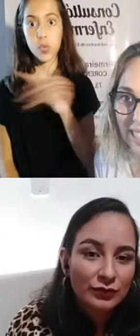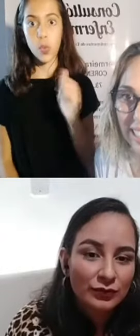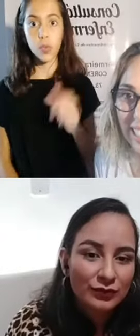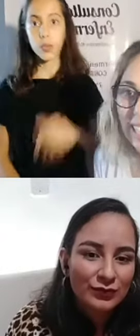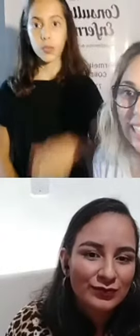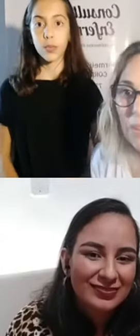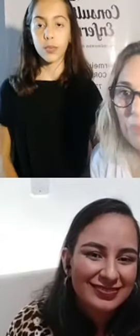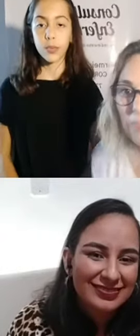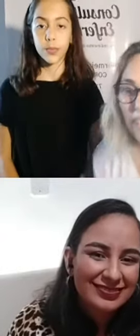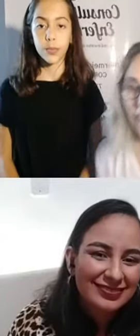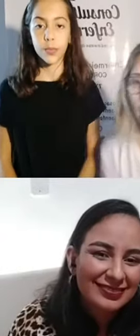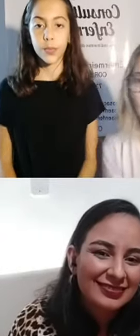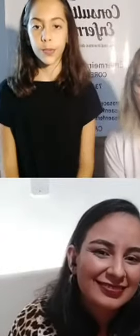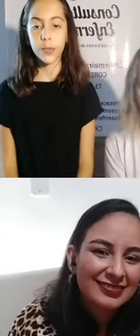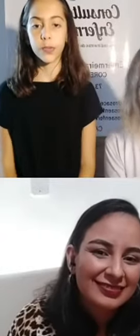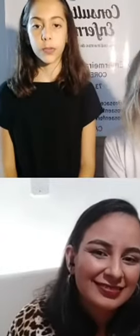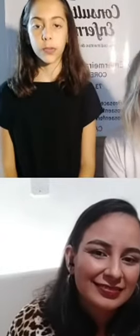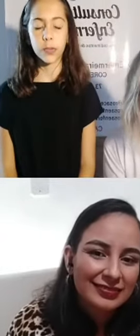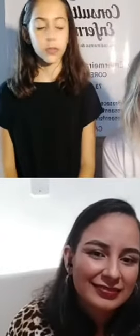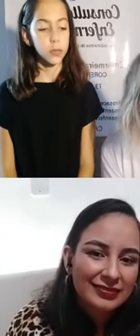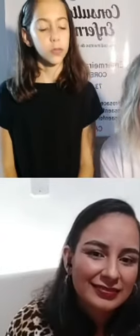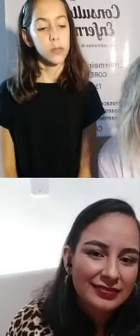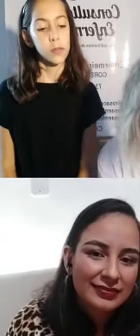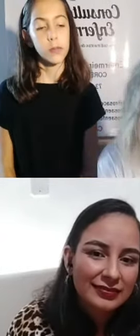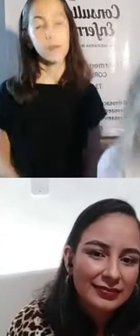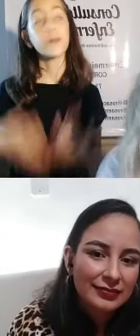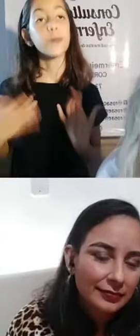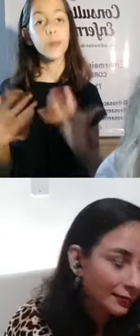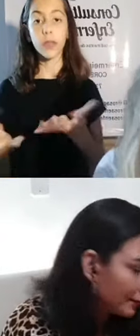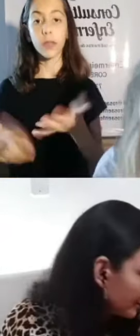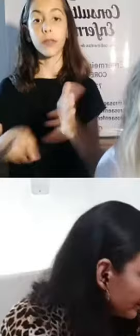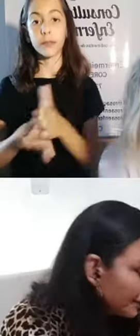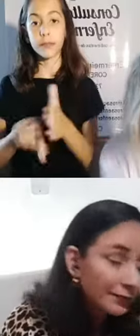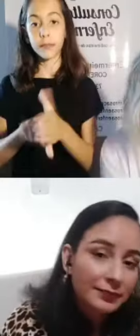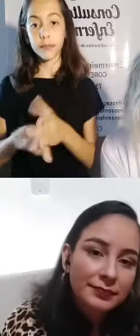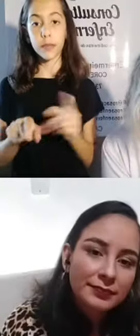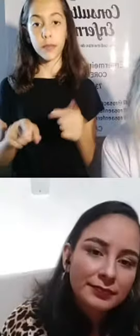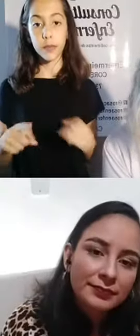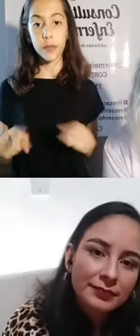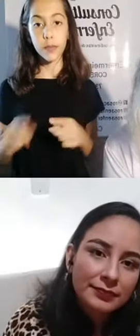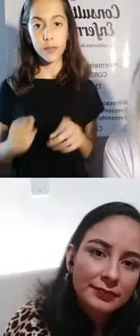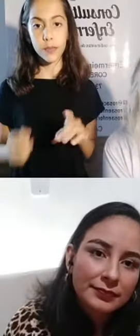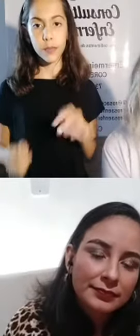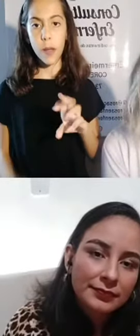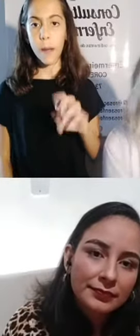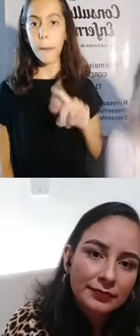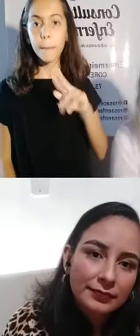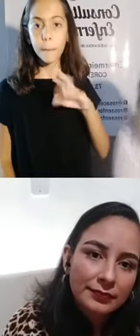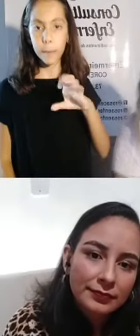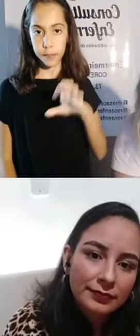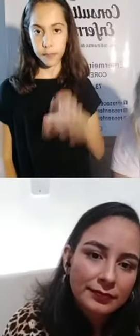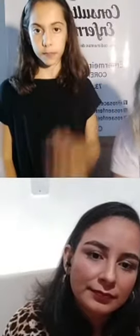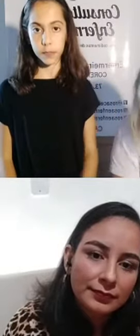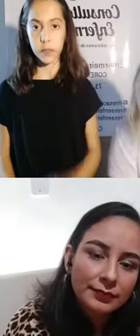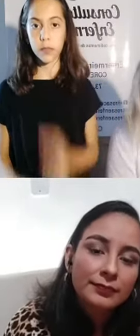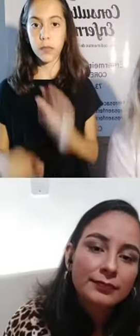perde. Eu gostaria de perguntar a você, Darluce, porque assim, essa nova